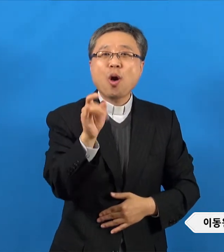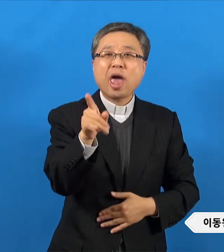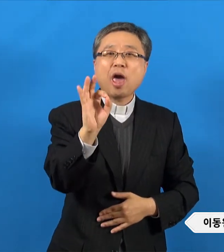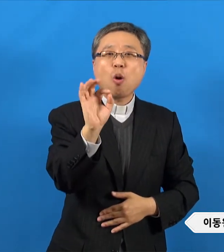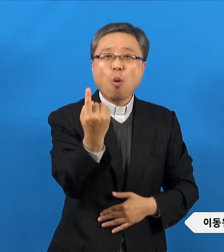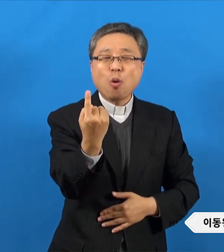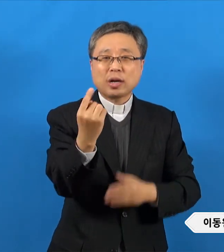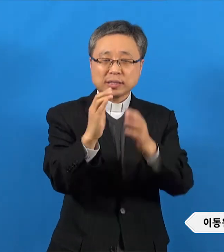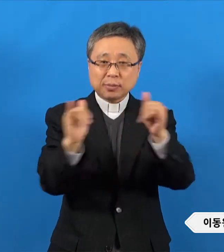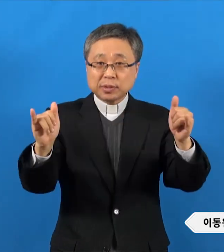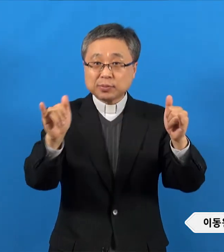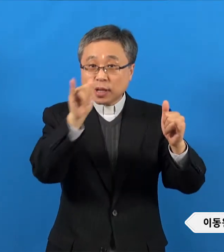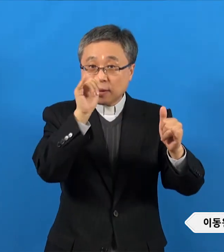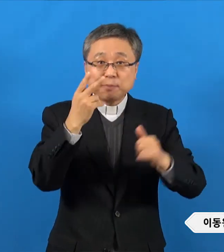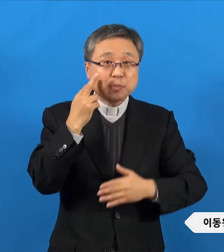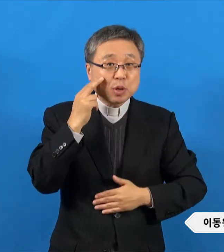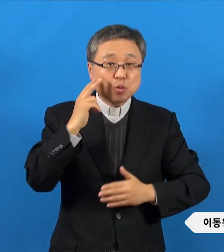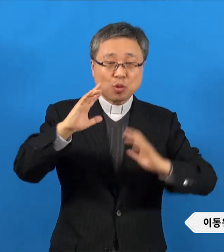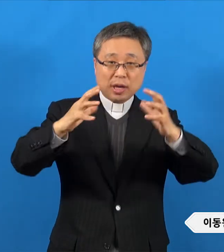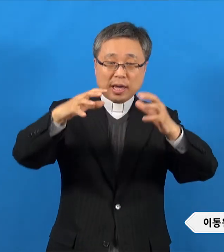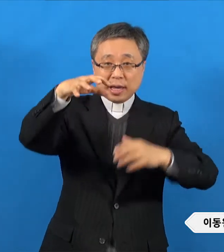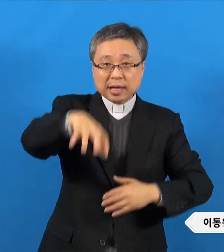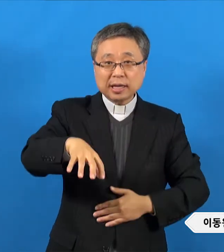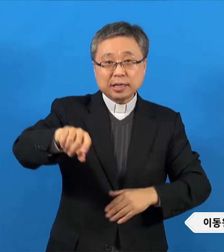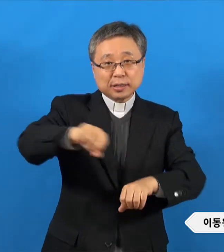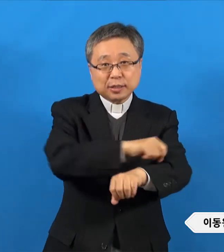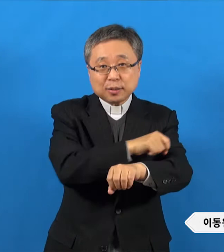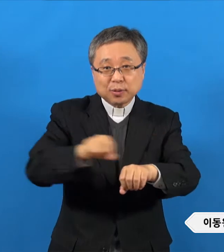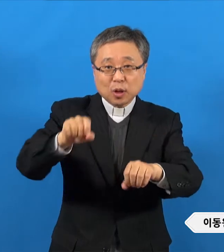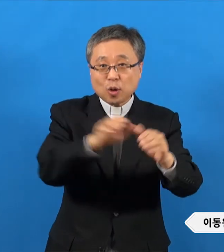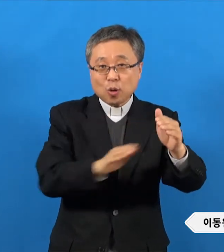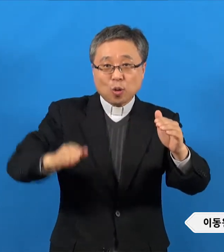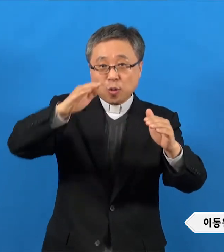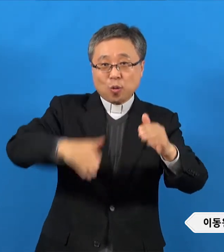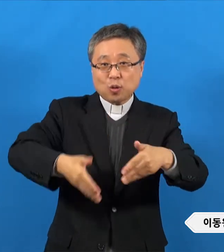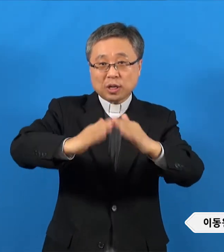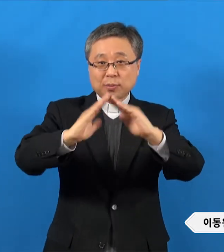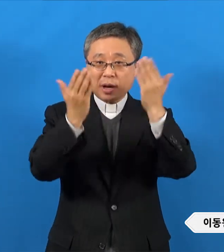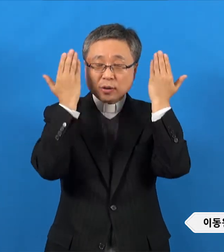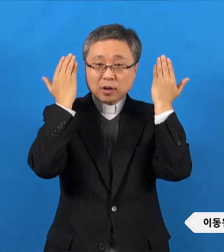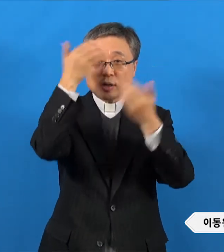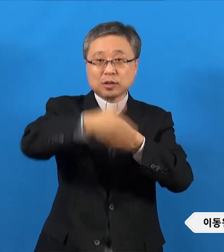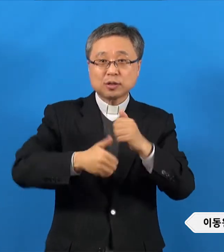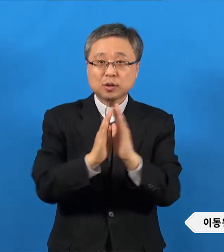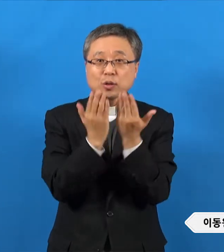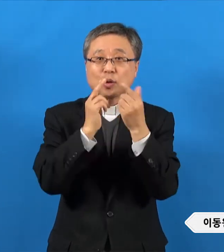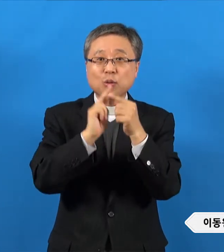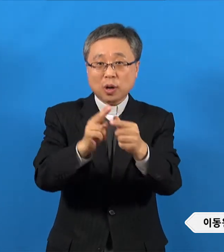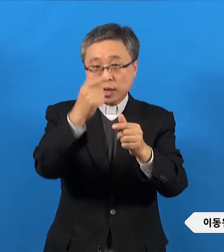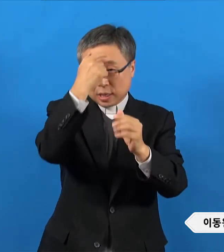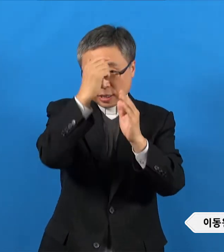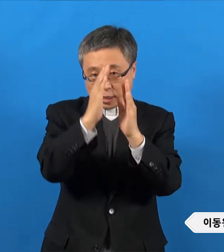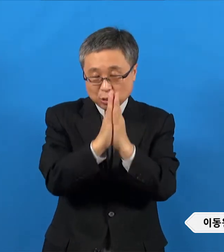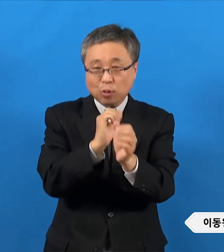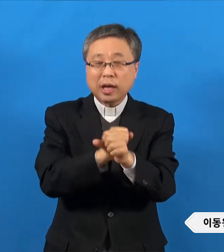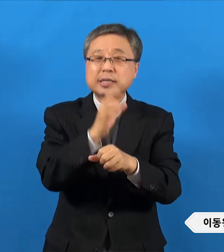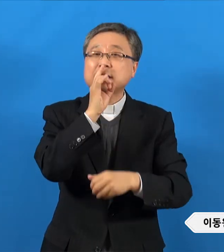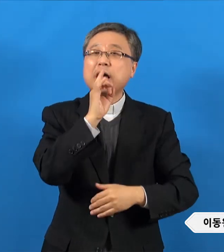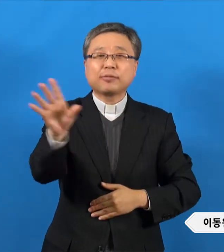이분이 미국에서 특별히 공립학교에서 성경과 기도를 해서는 안 된다라는